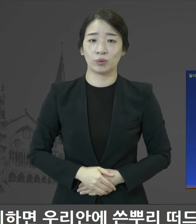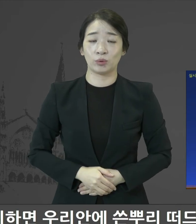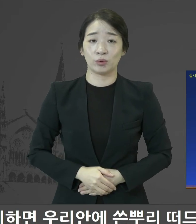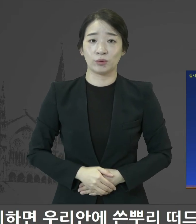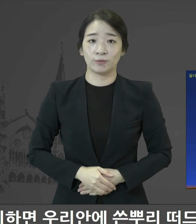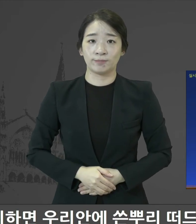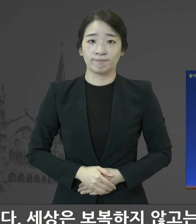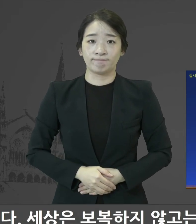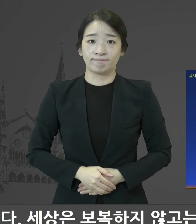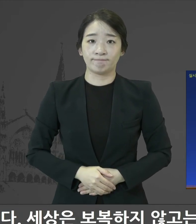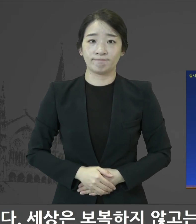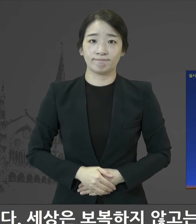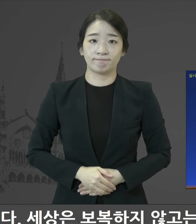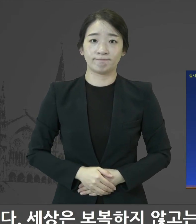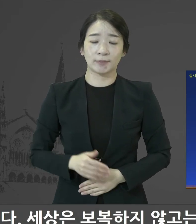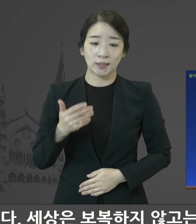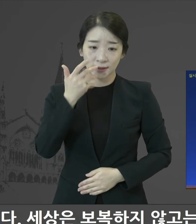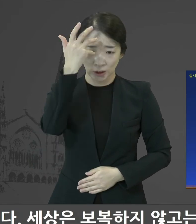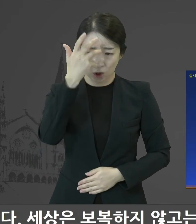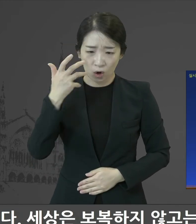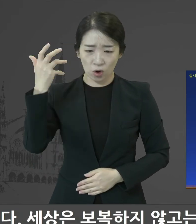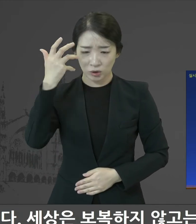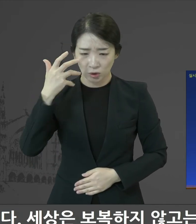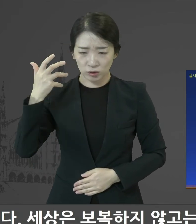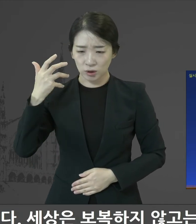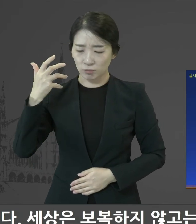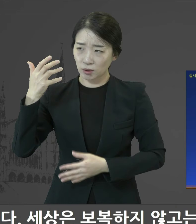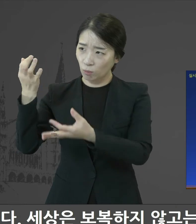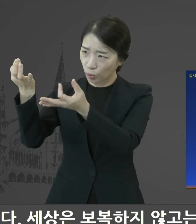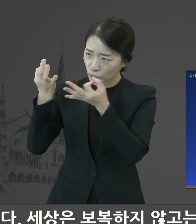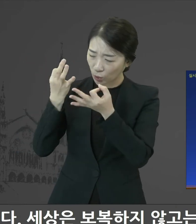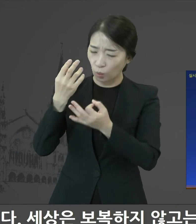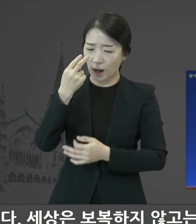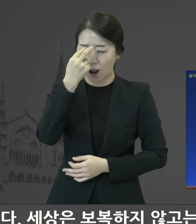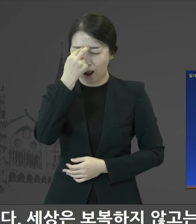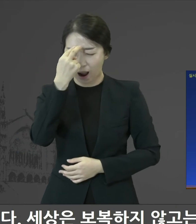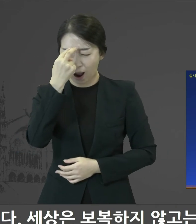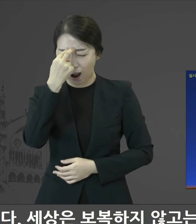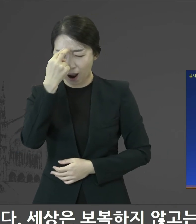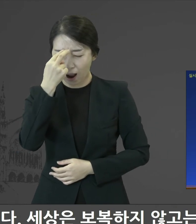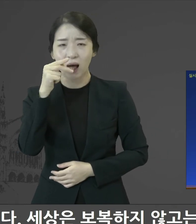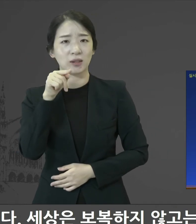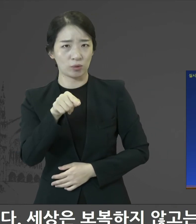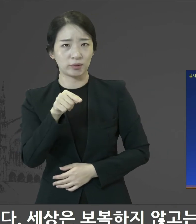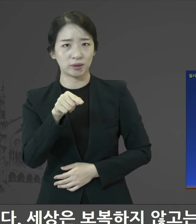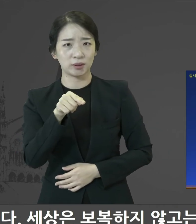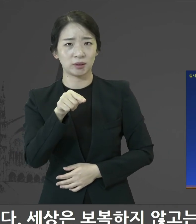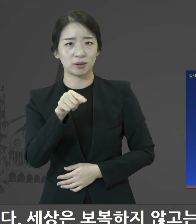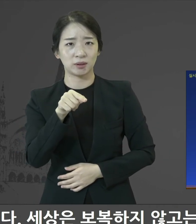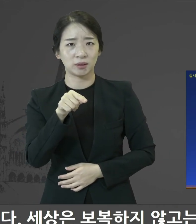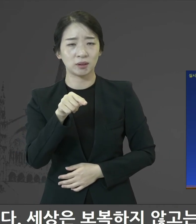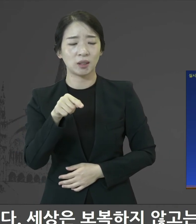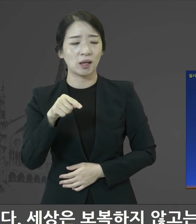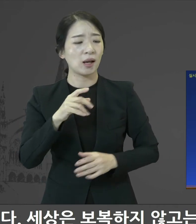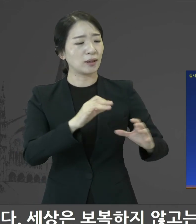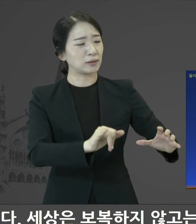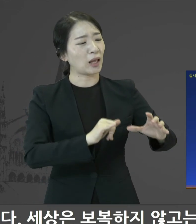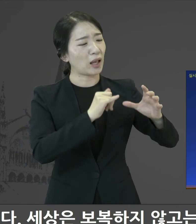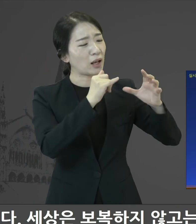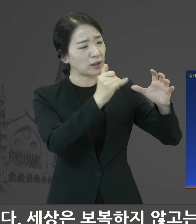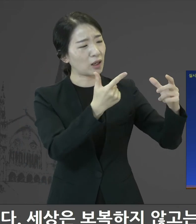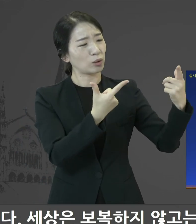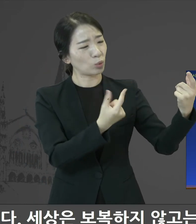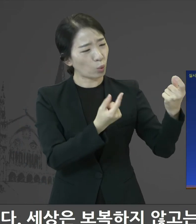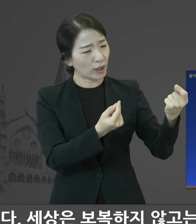우리 성령께서 근심하는 것은 계속해서 우리 안에 그런 세상과 똑같은